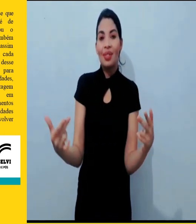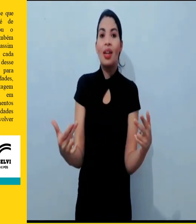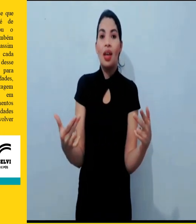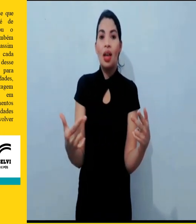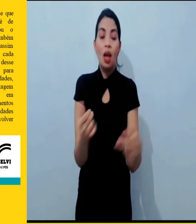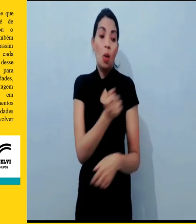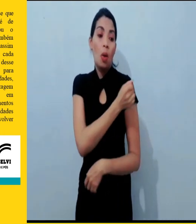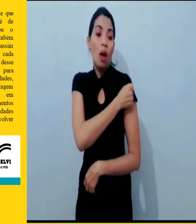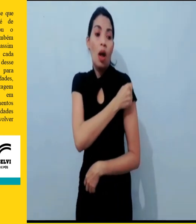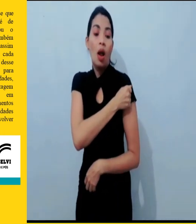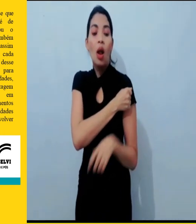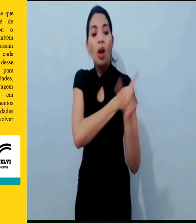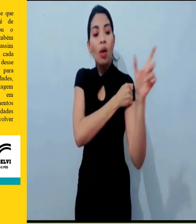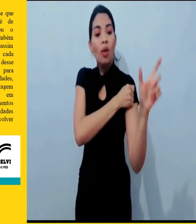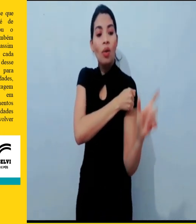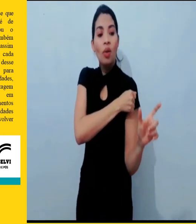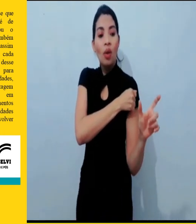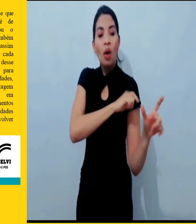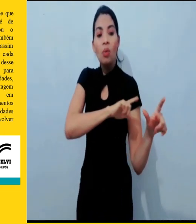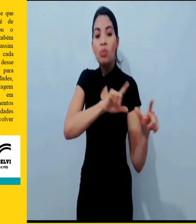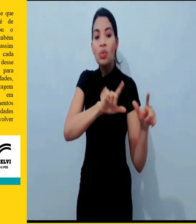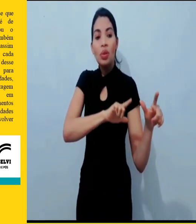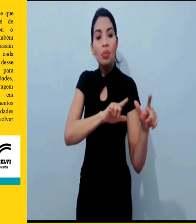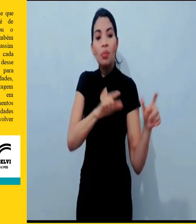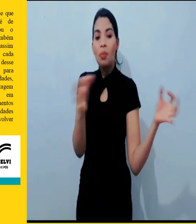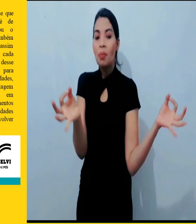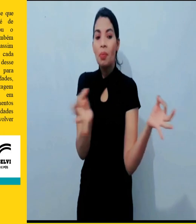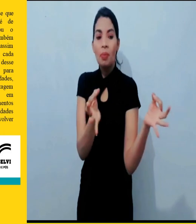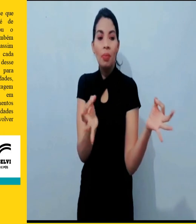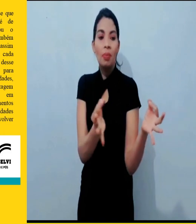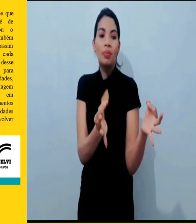um trabalho de qualidade.